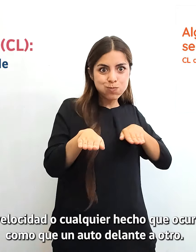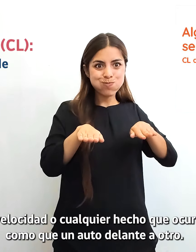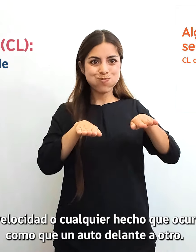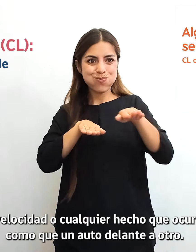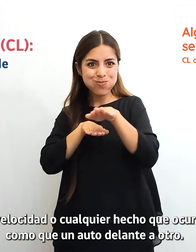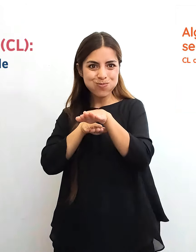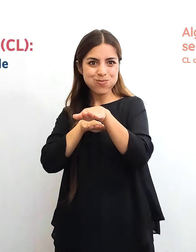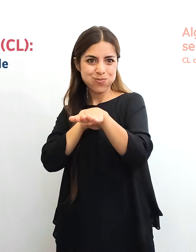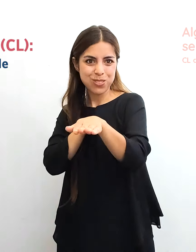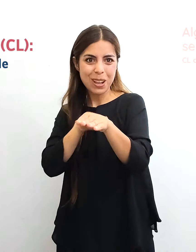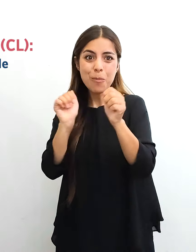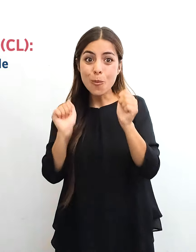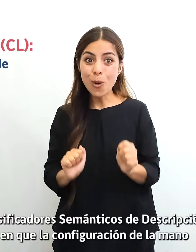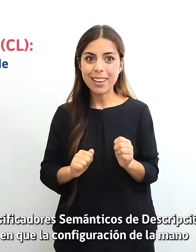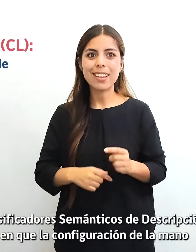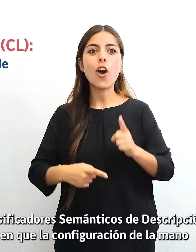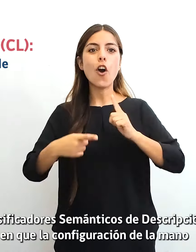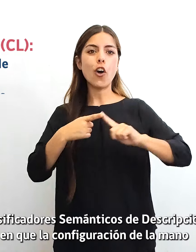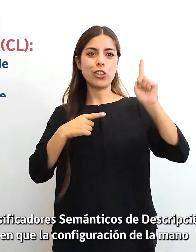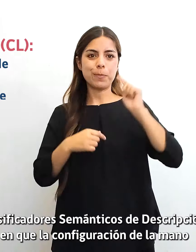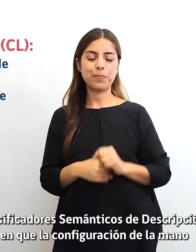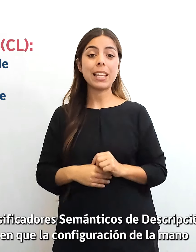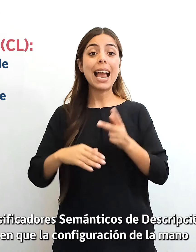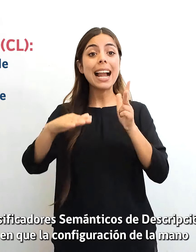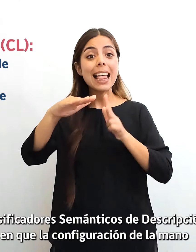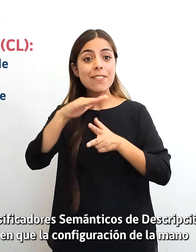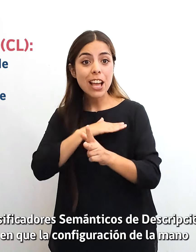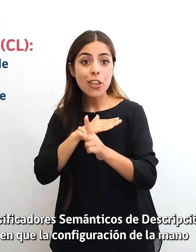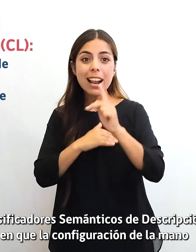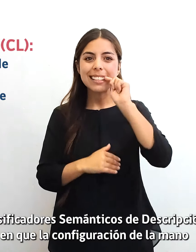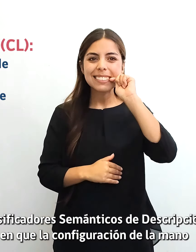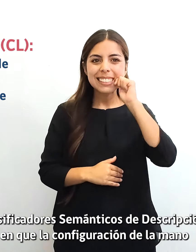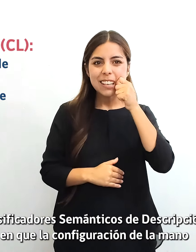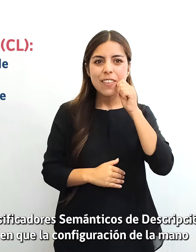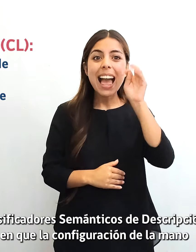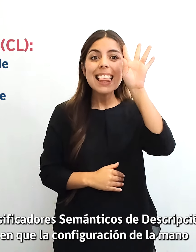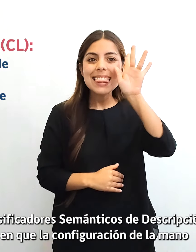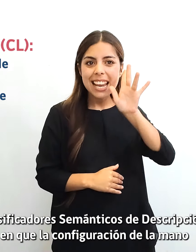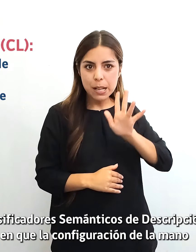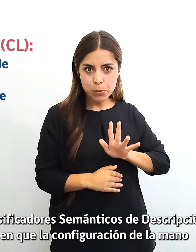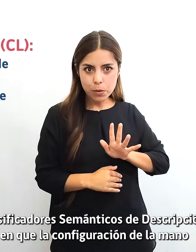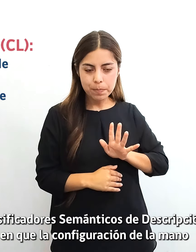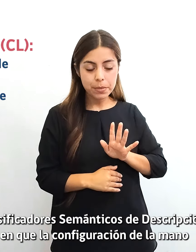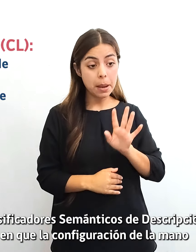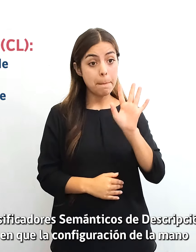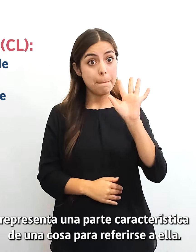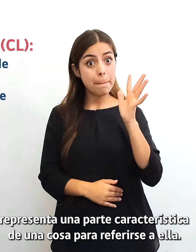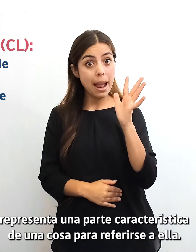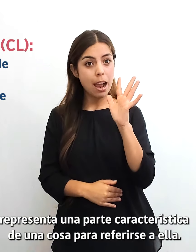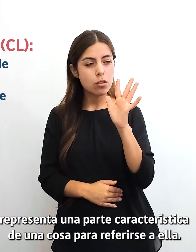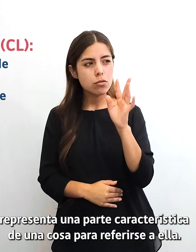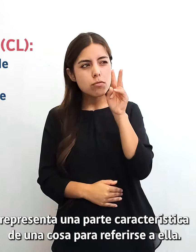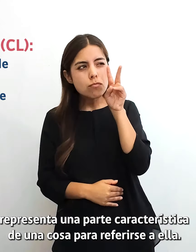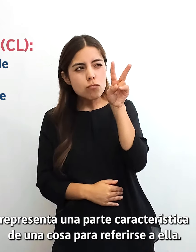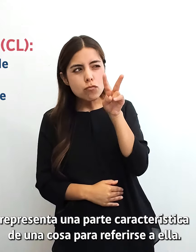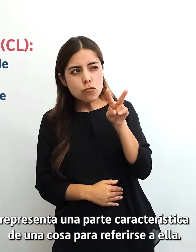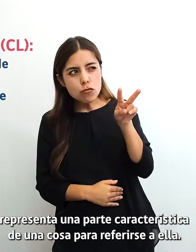adelante a otro. Clasificadores semánticos de descripción, en que la configuración de la mano representa una parte característica